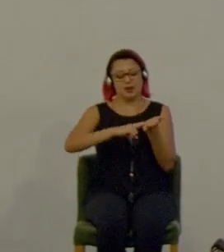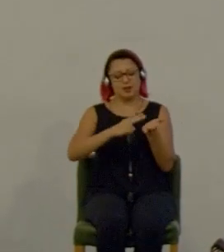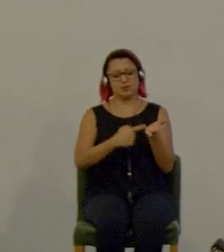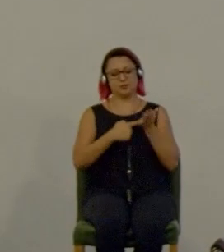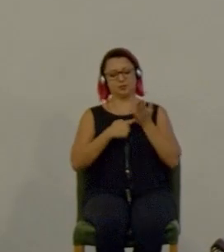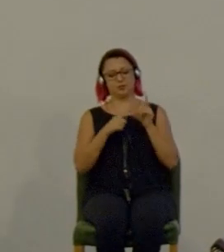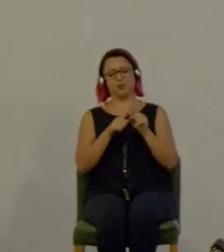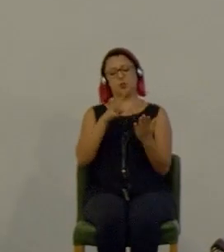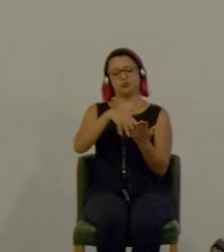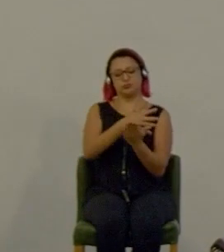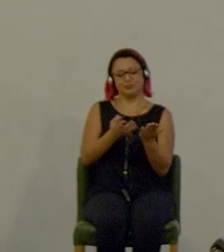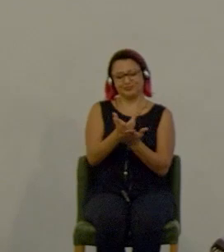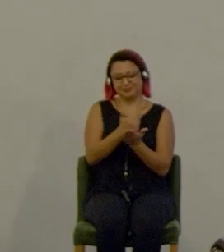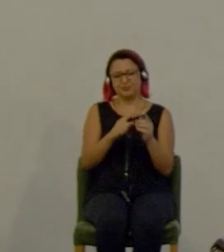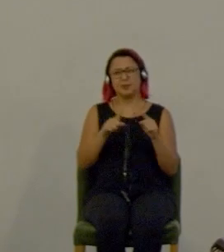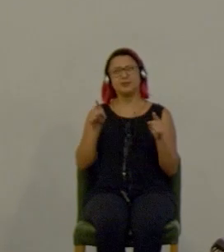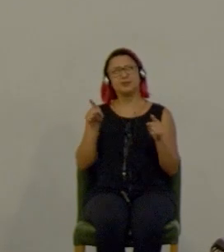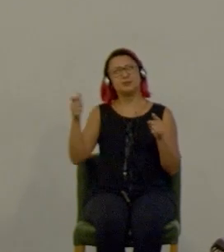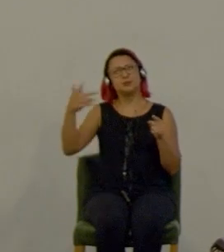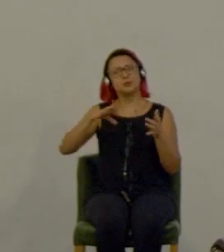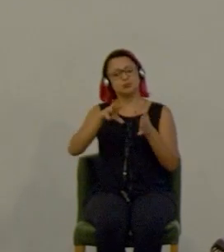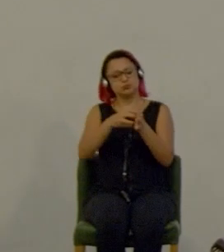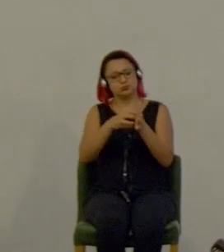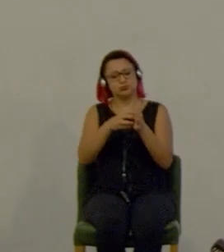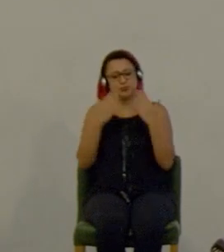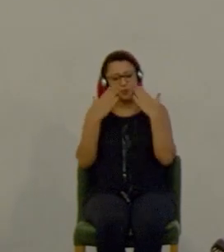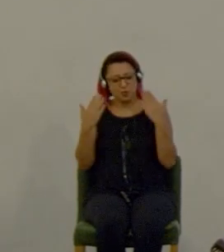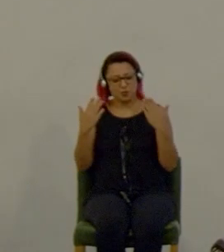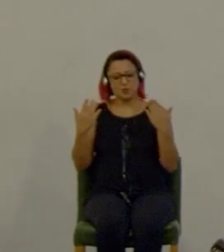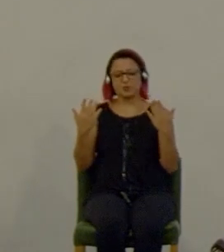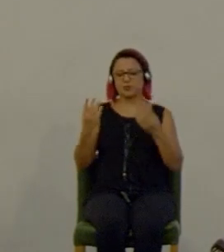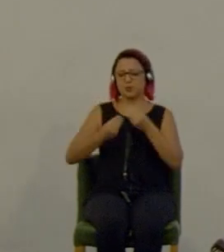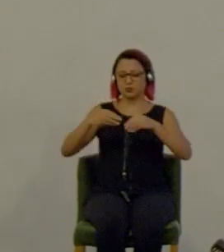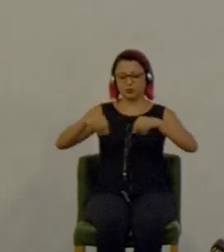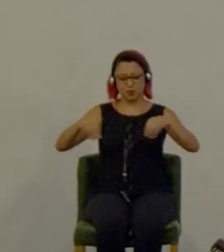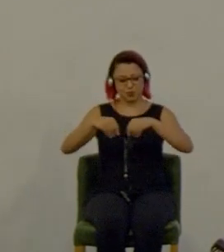points que tu montres de sol anthropique, de population,